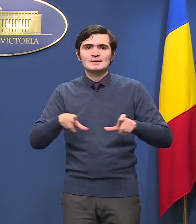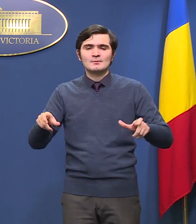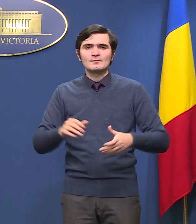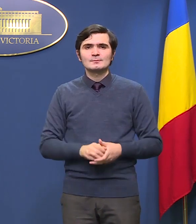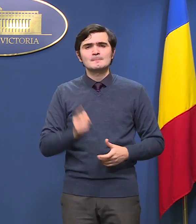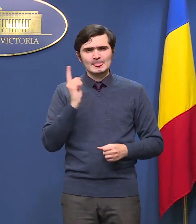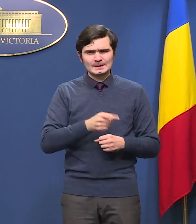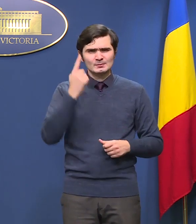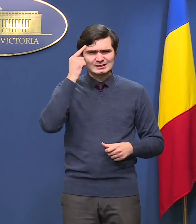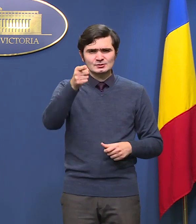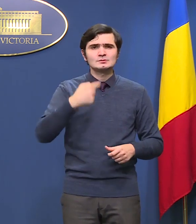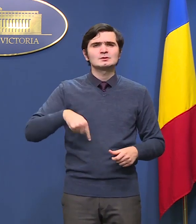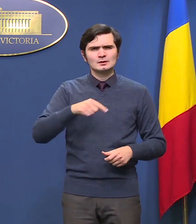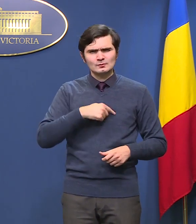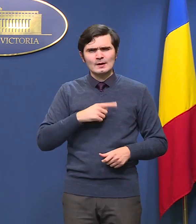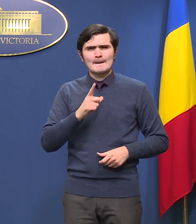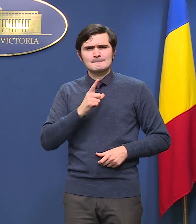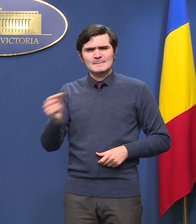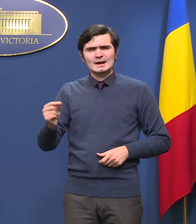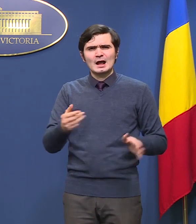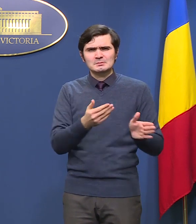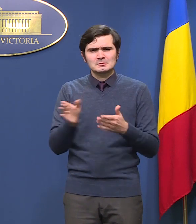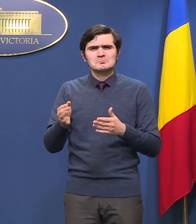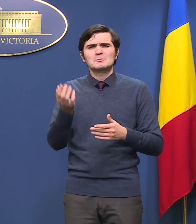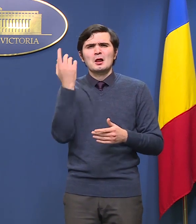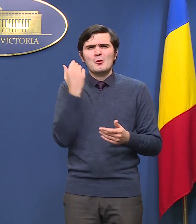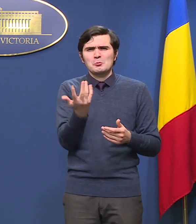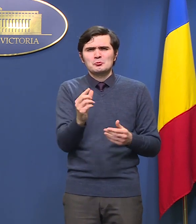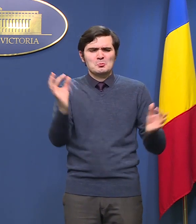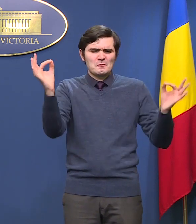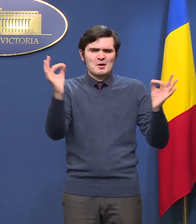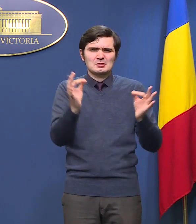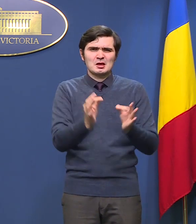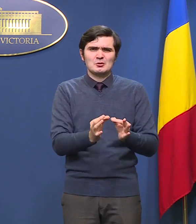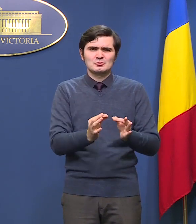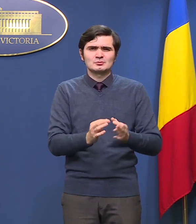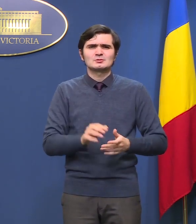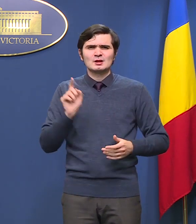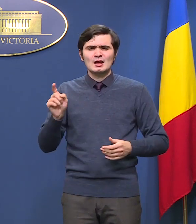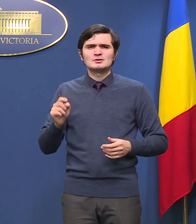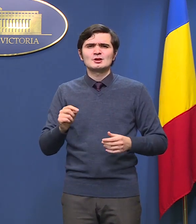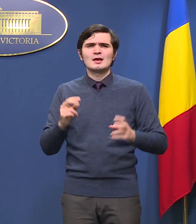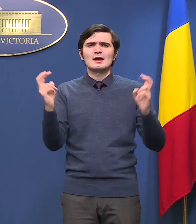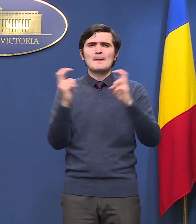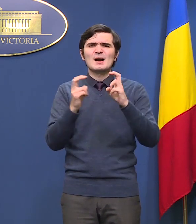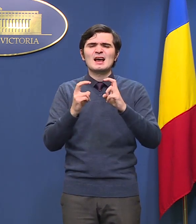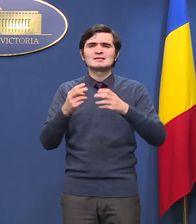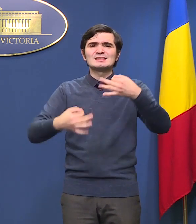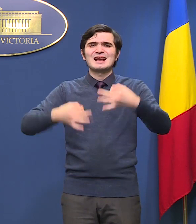am plecat de la un număr foarte redus de real-time PCR, aparate de